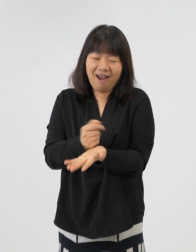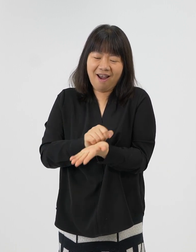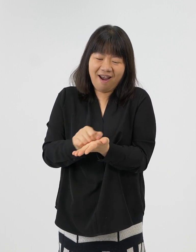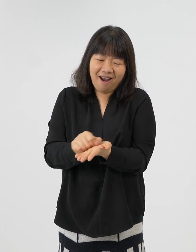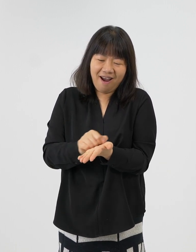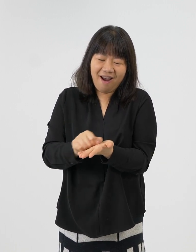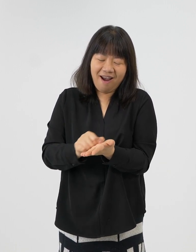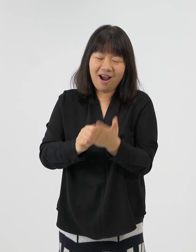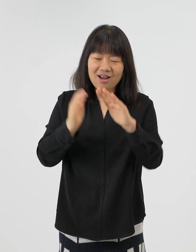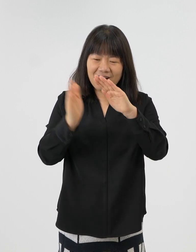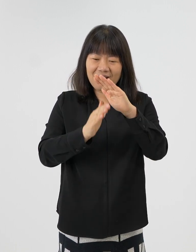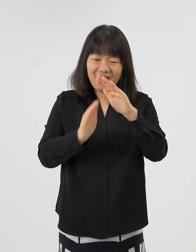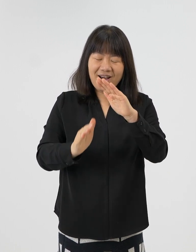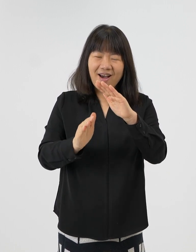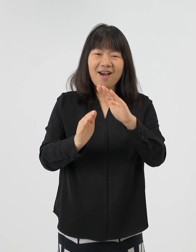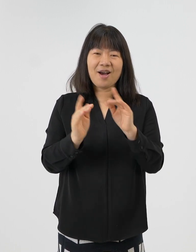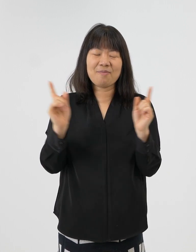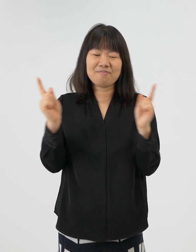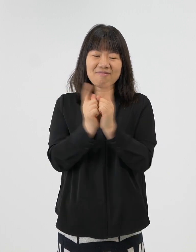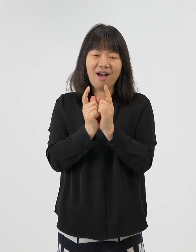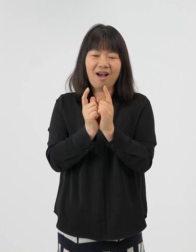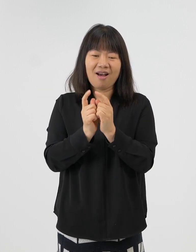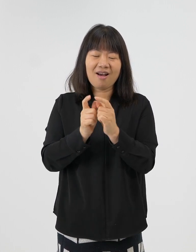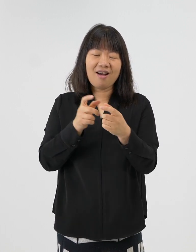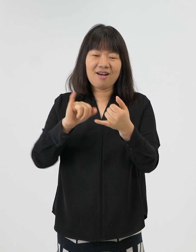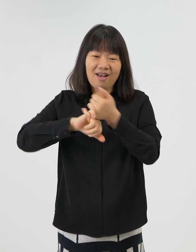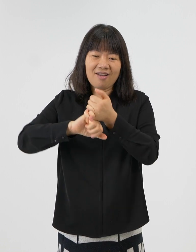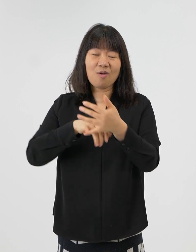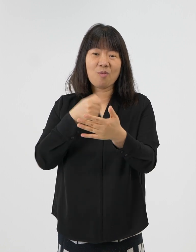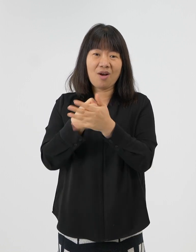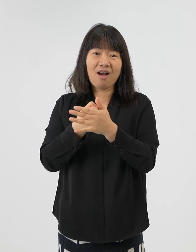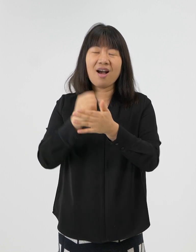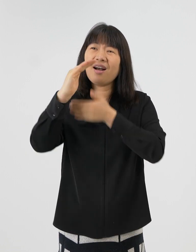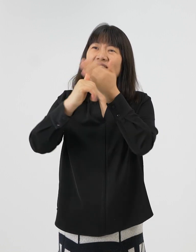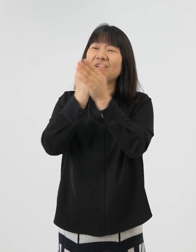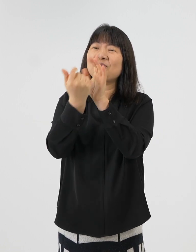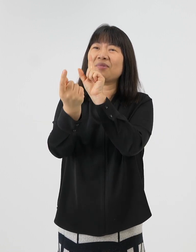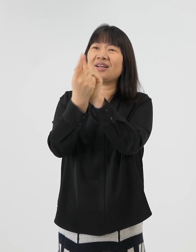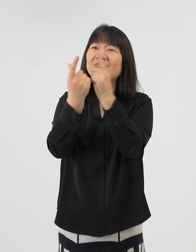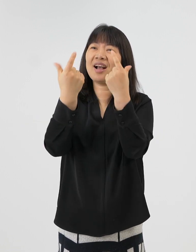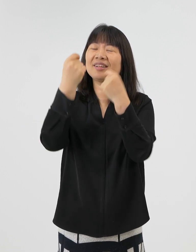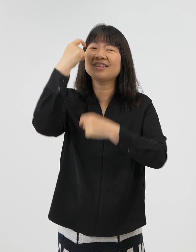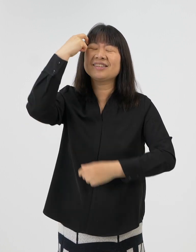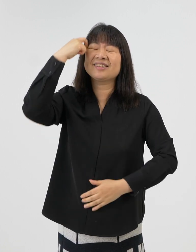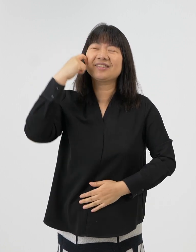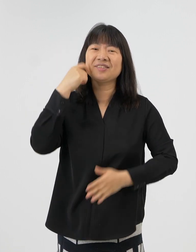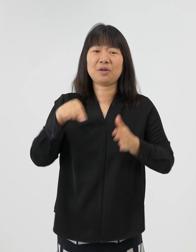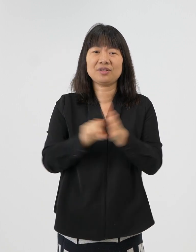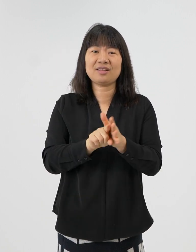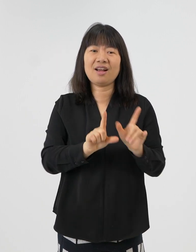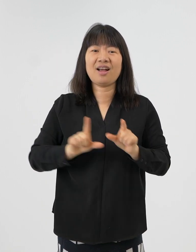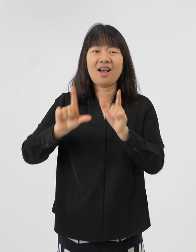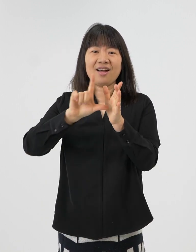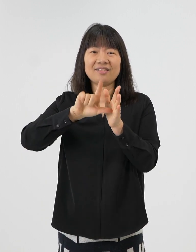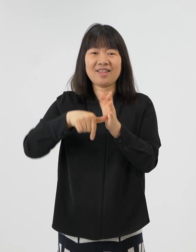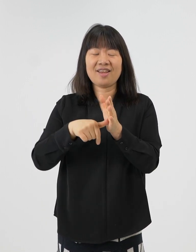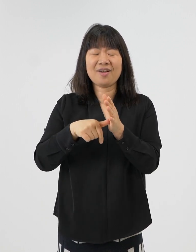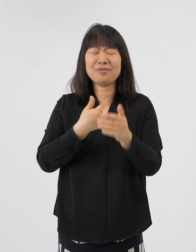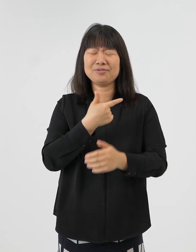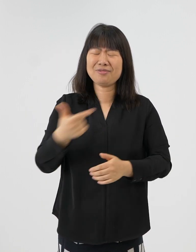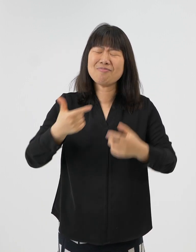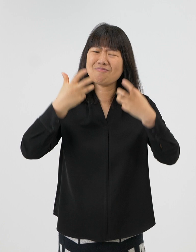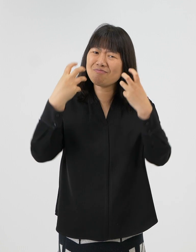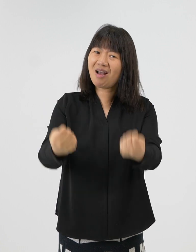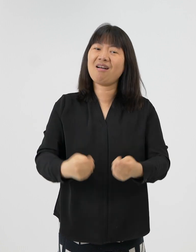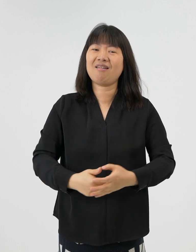작성해가지고 공식적으로 미팅 시간 결정해서 꼭 하나님을 만나는 것 같은 느낌으로 신앙생활을 할 때가 너무